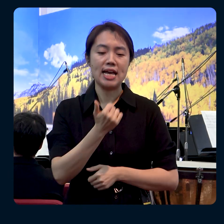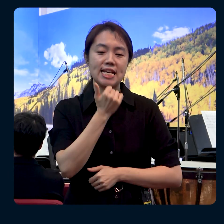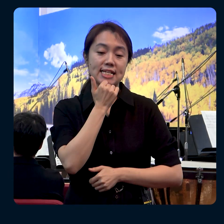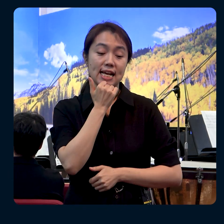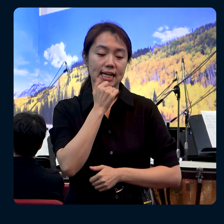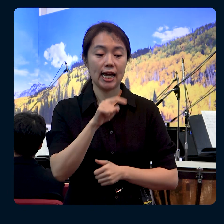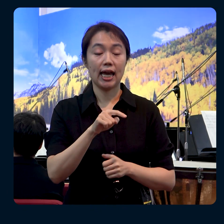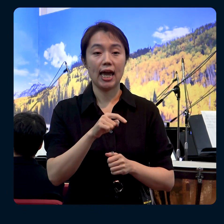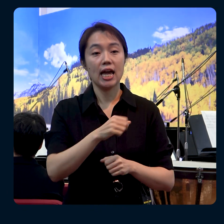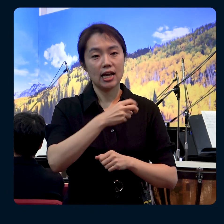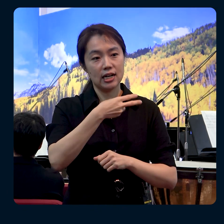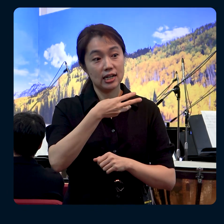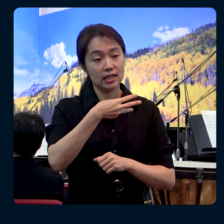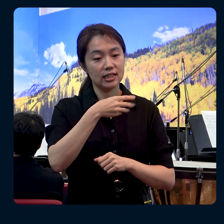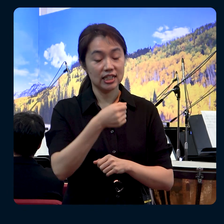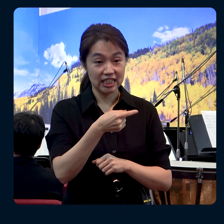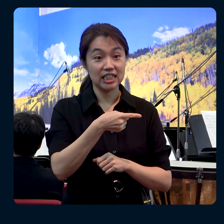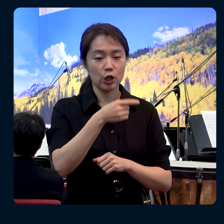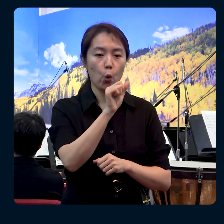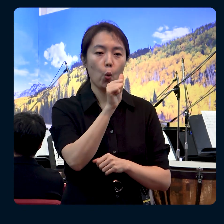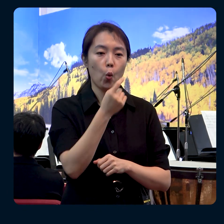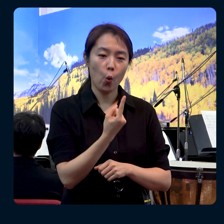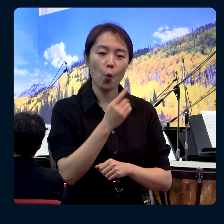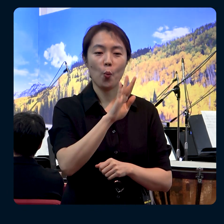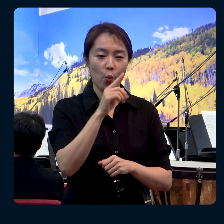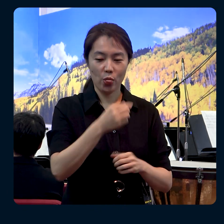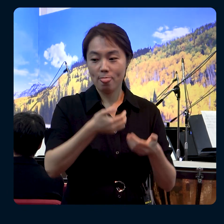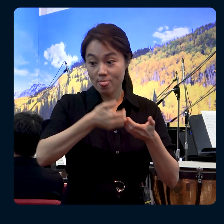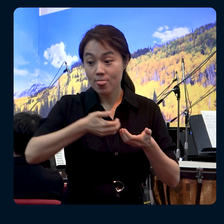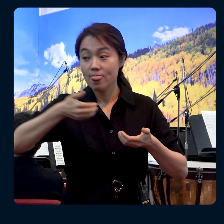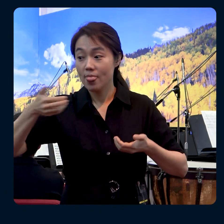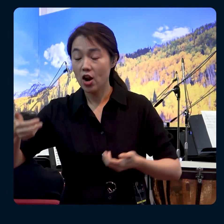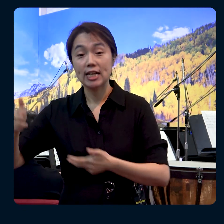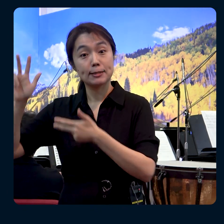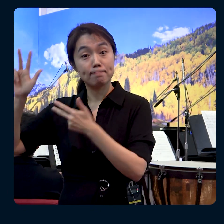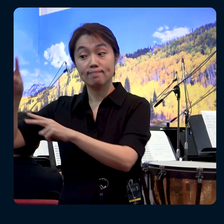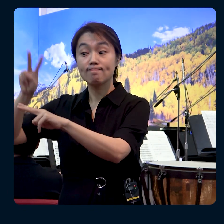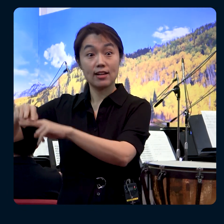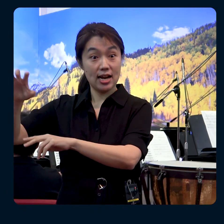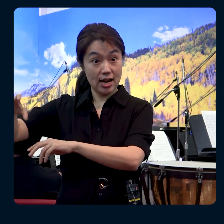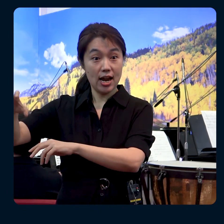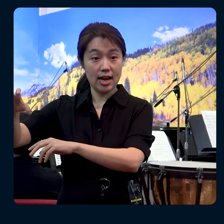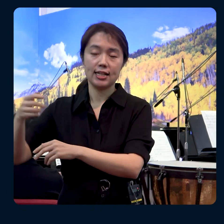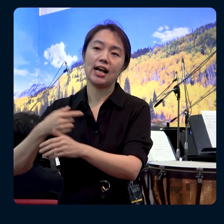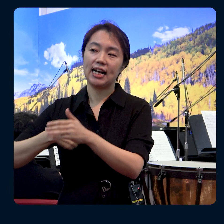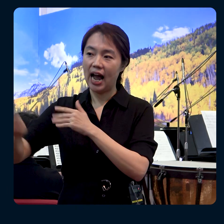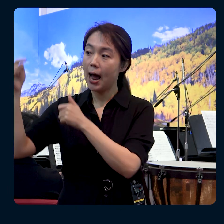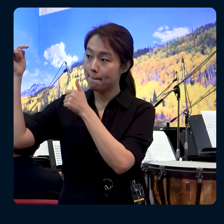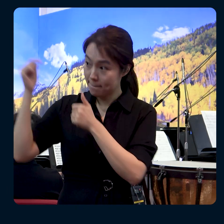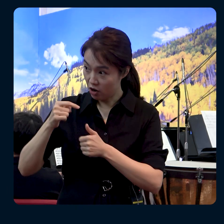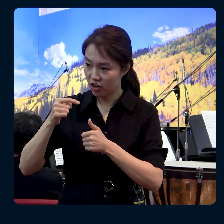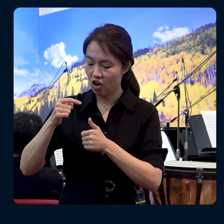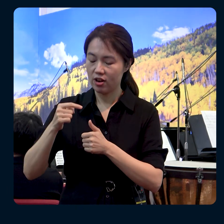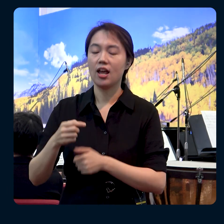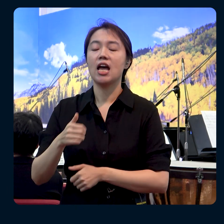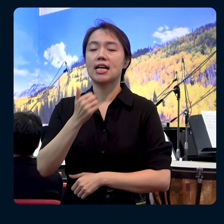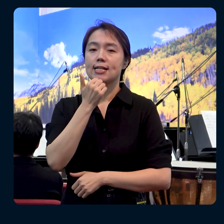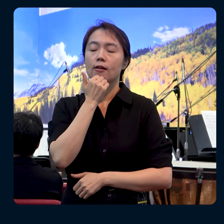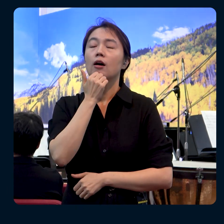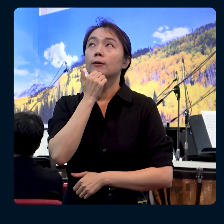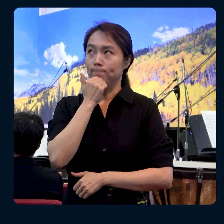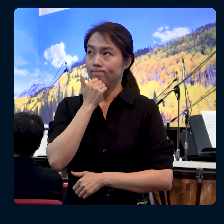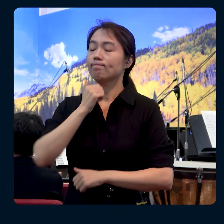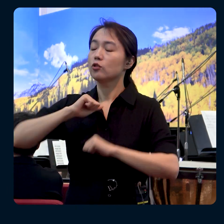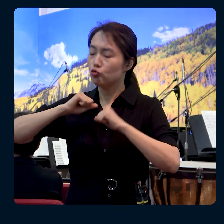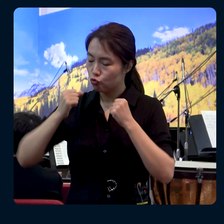떠나 브엘세바로 올라가라고 그렇게 말씀하신 것이고, 이삭은 그 말씀에 순종해서 브엘세바로